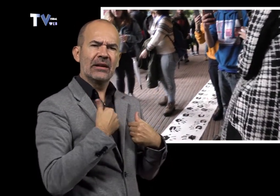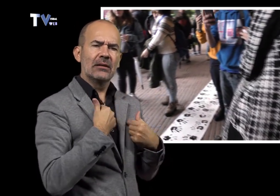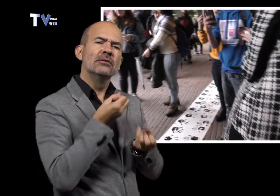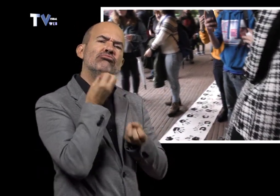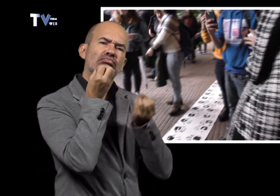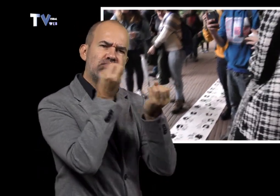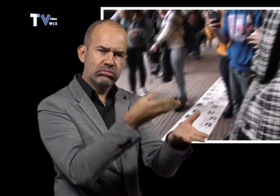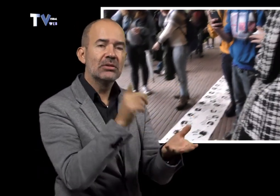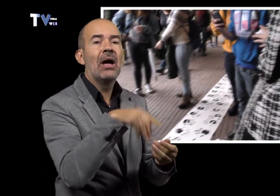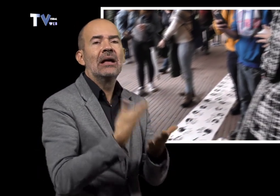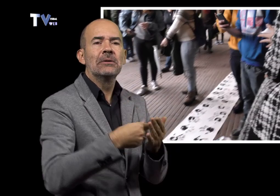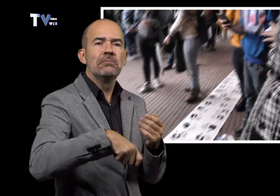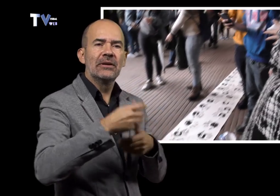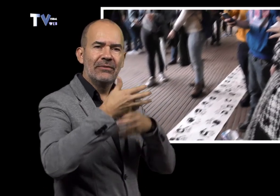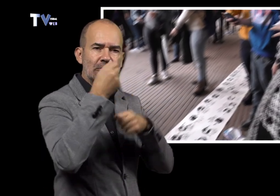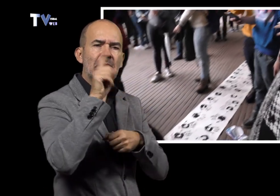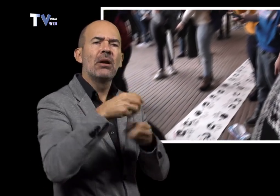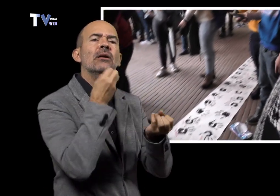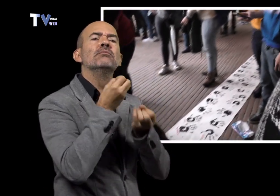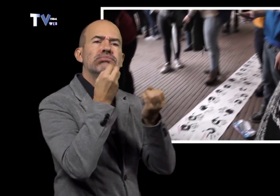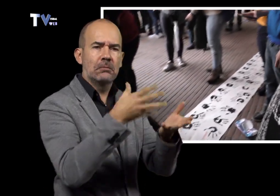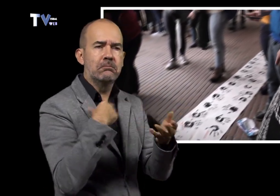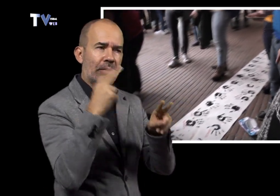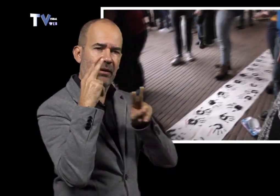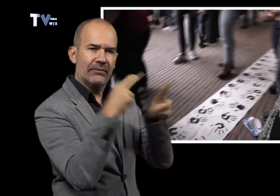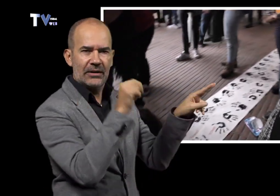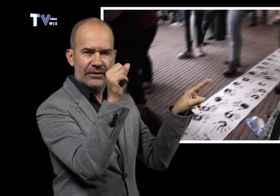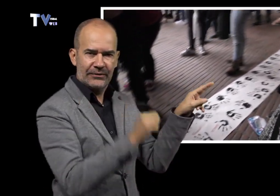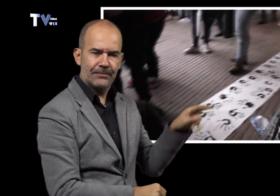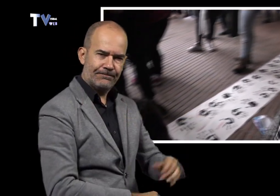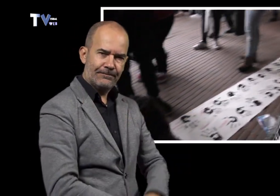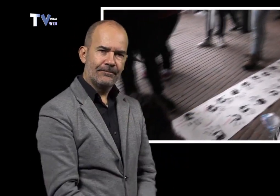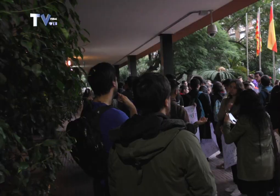alguns alumnes afectats sords explicaran la seva situació i les seves declaracions. Ara ho podreu veure.